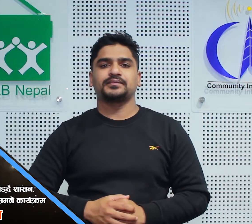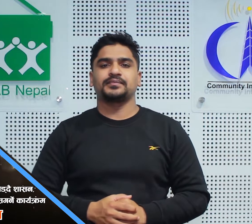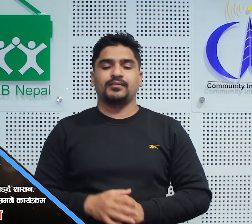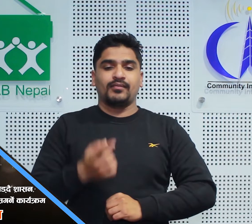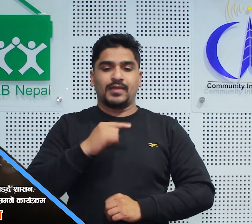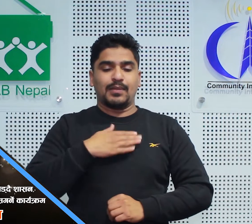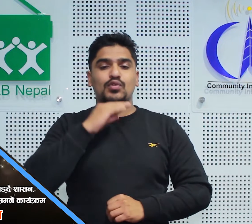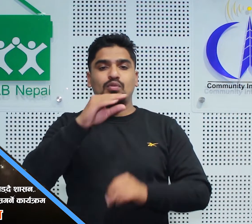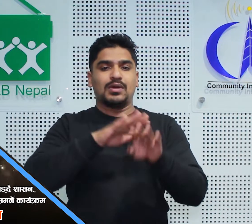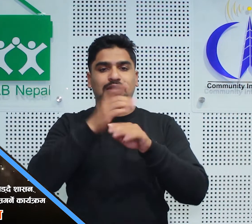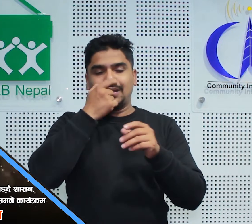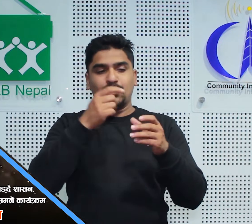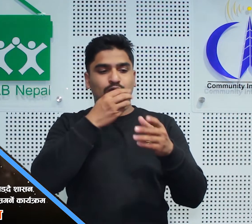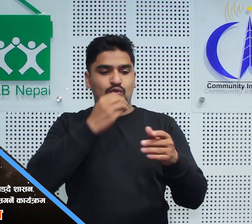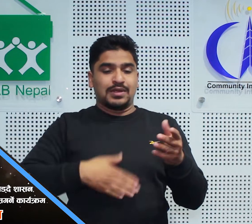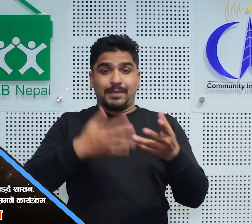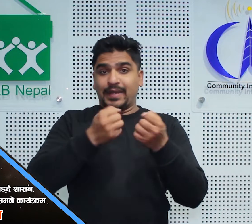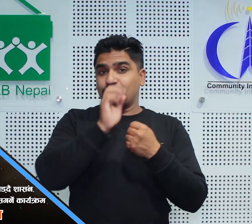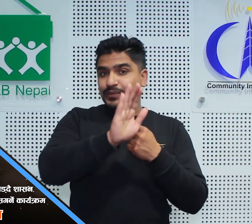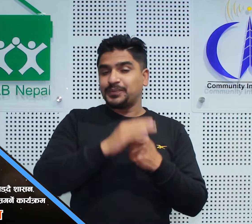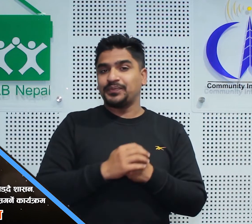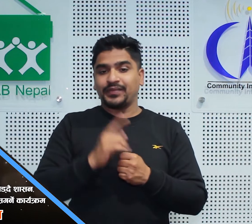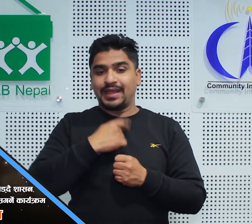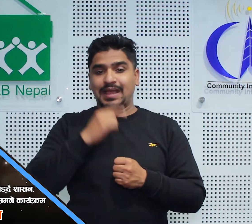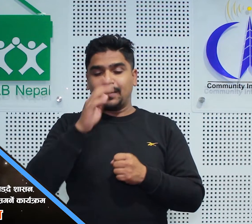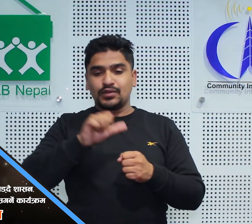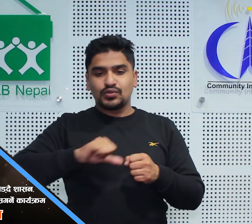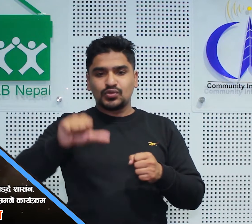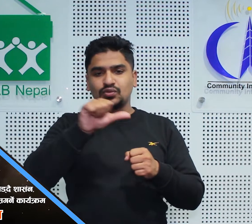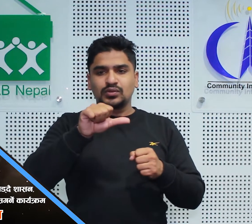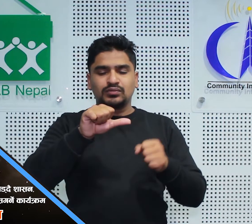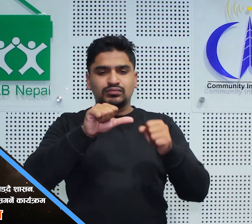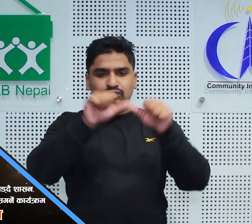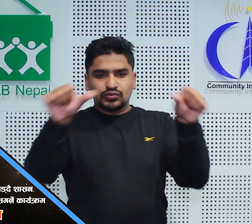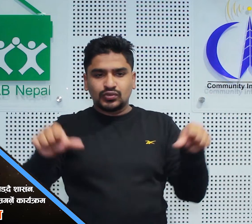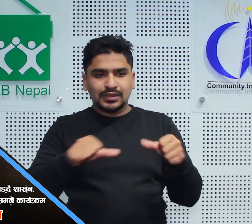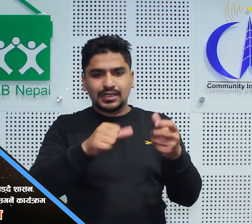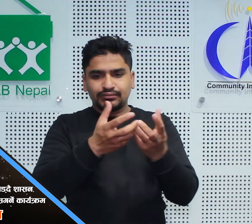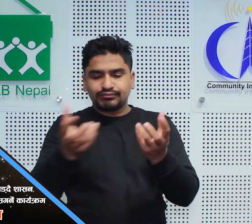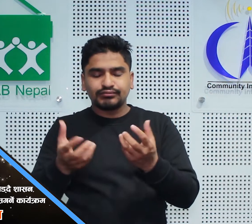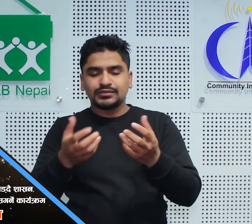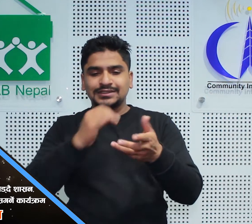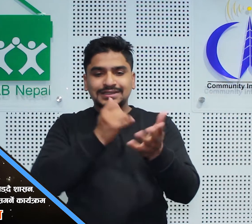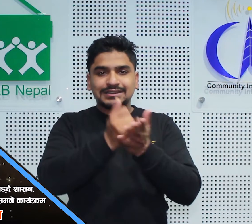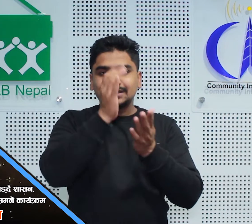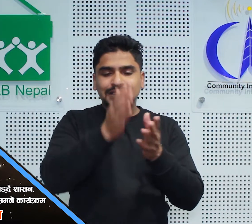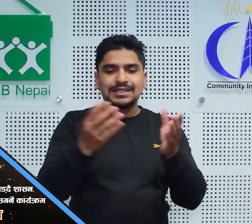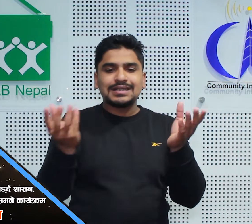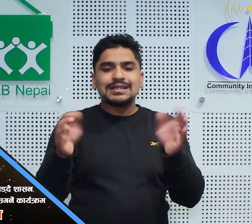हाम्रा युवाहरूले गाउँमै रोजगारी पाएका छन्। हामीले जग्गा चक्लाबन्दी गरेर थालेको कृषि उद्यमले सामूहिक भावनाको विकास